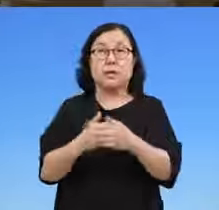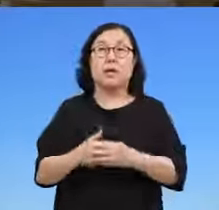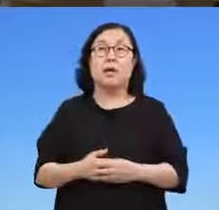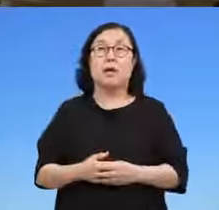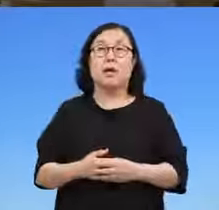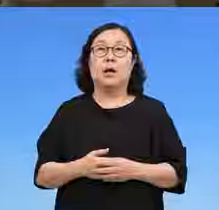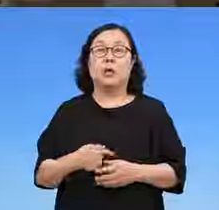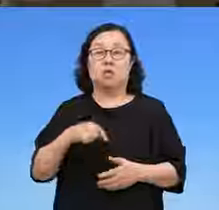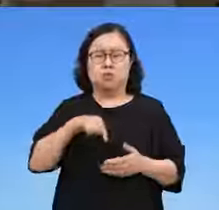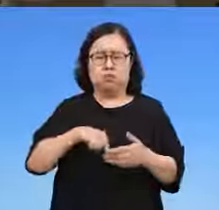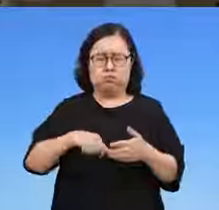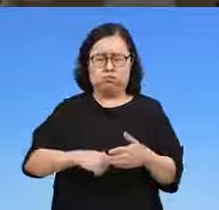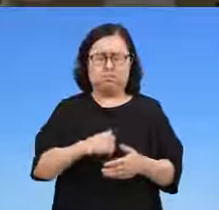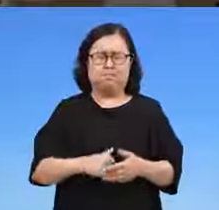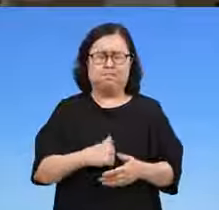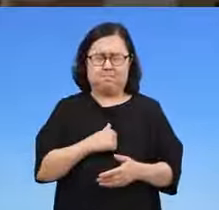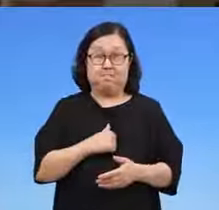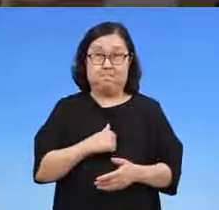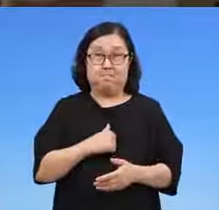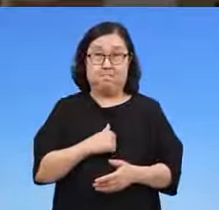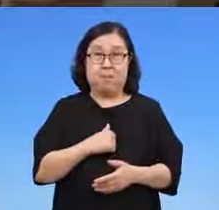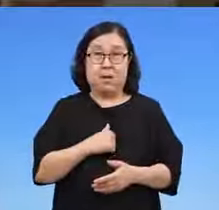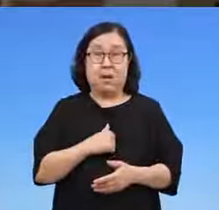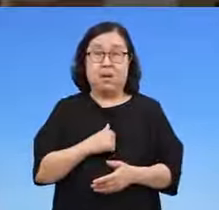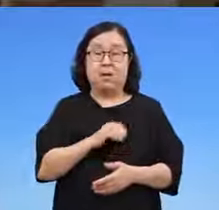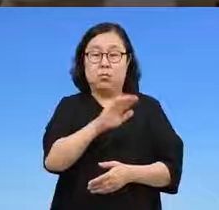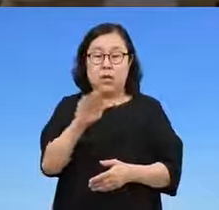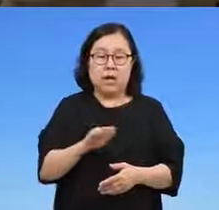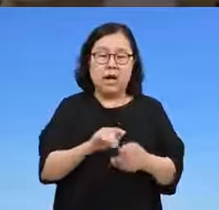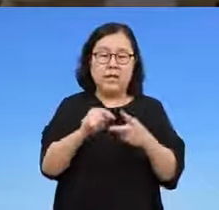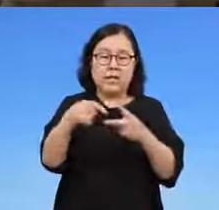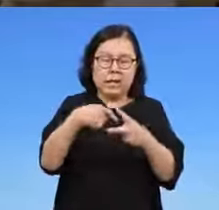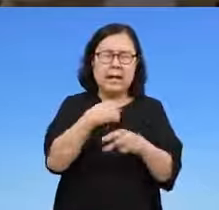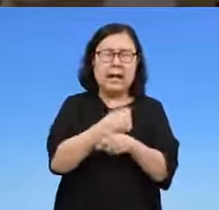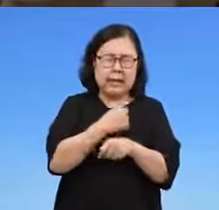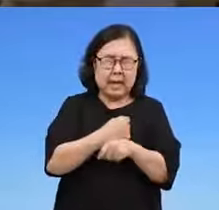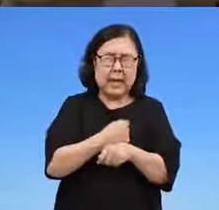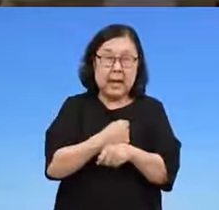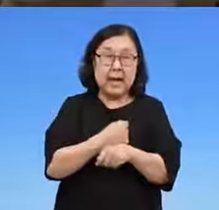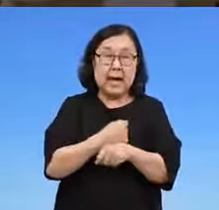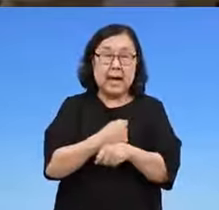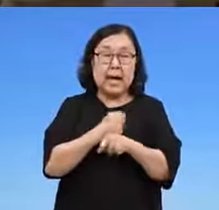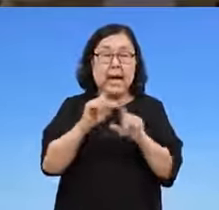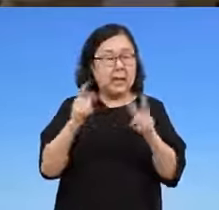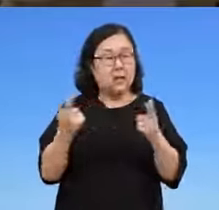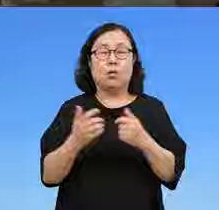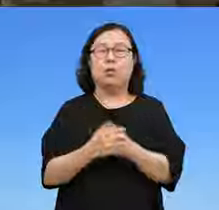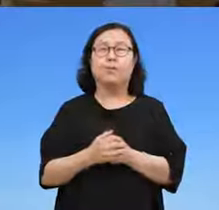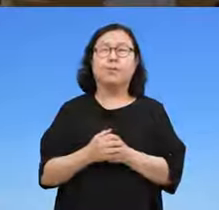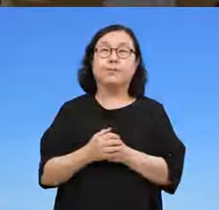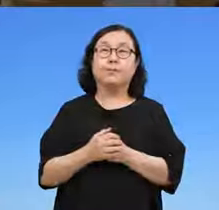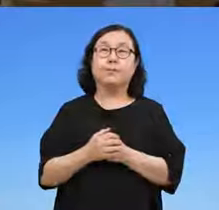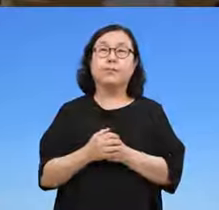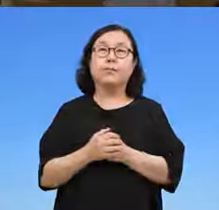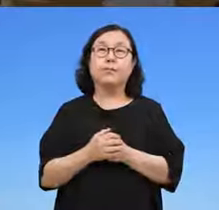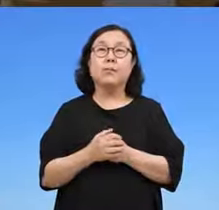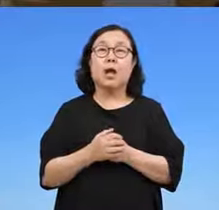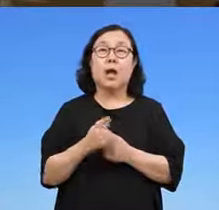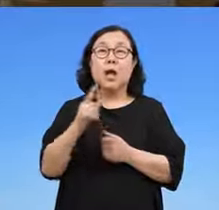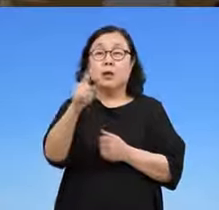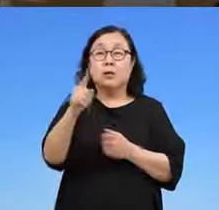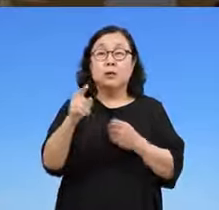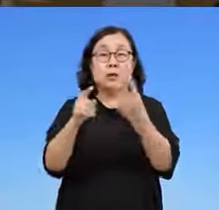그러니까 한번 화가 나 죽겠는데 그냥 우리가 이해하지, 한번 오죽하면 저랬겠나, 이런 정도가